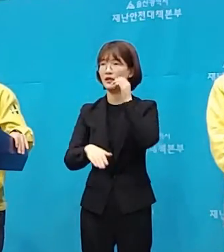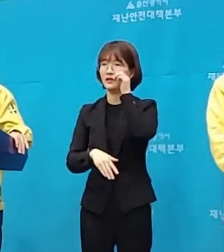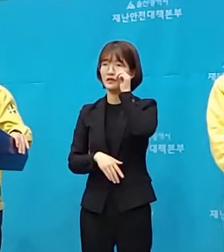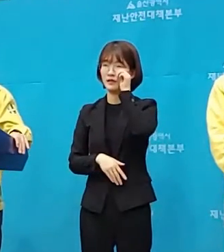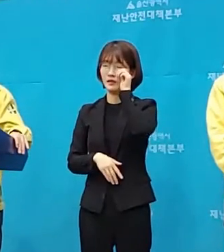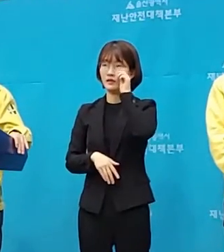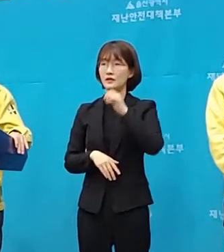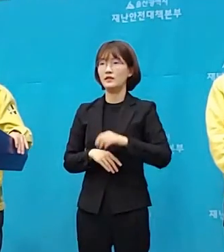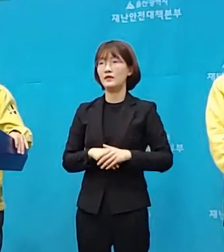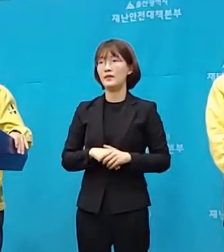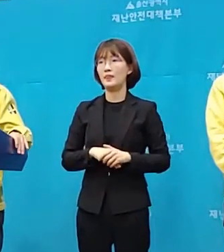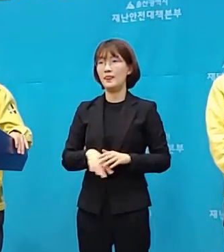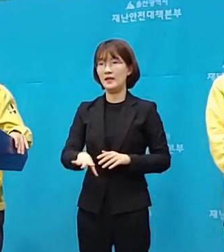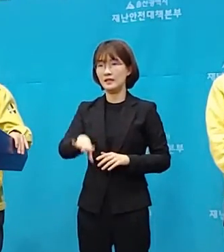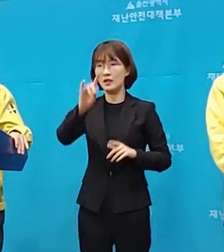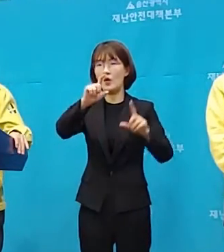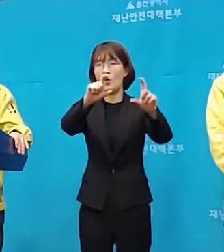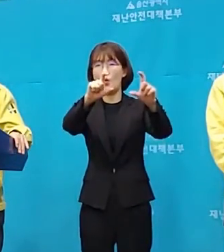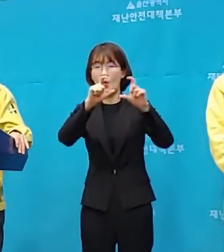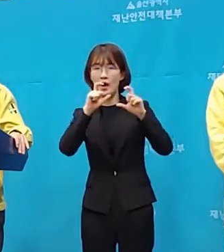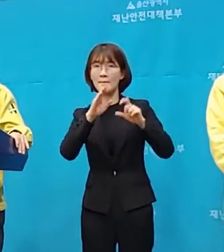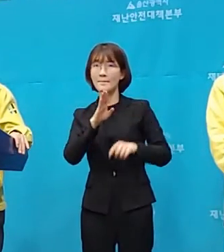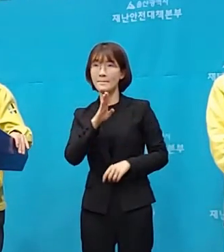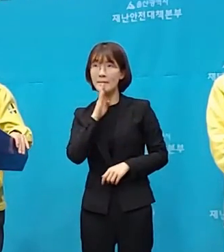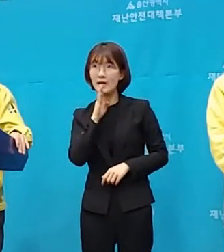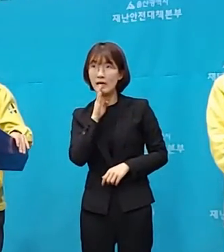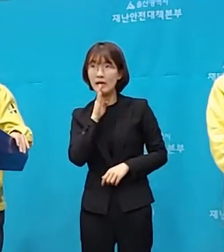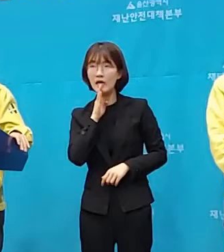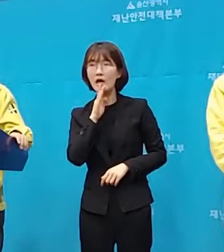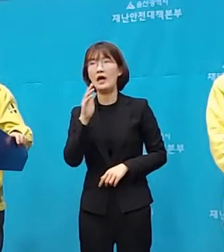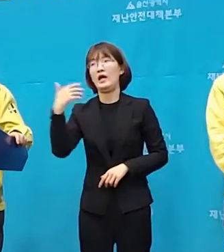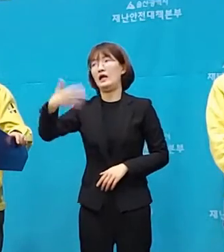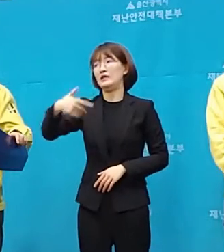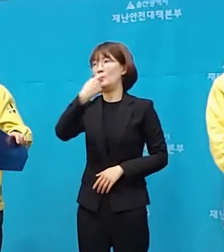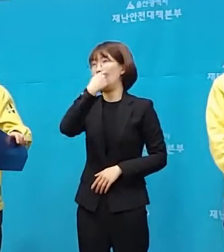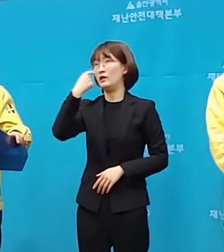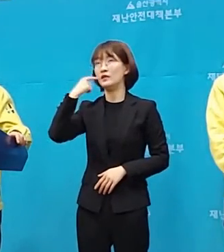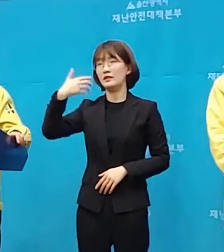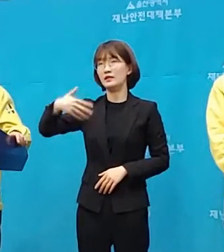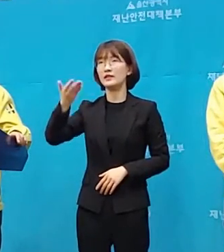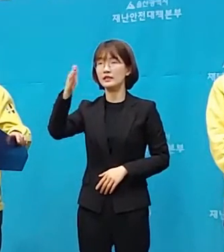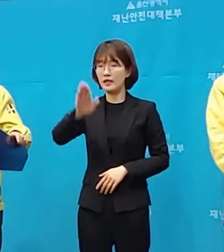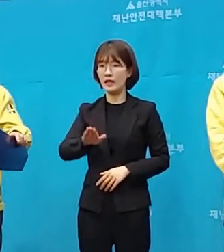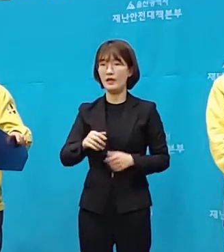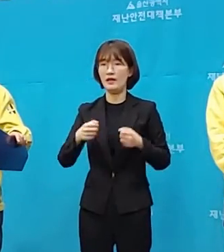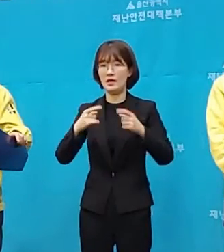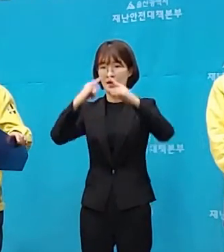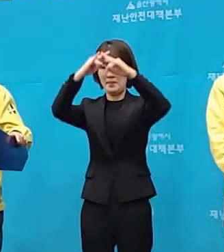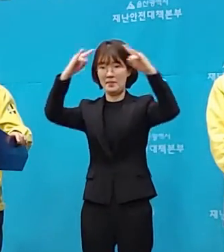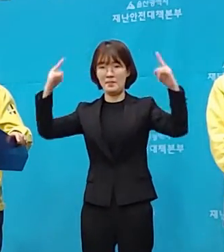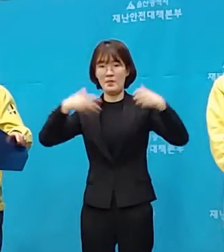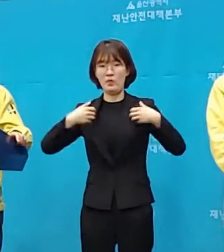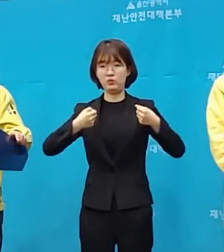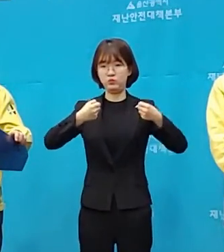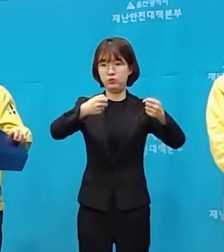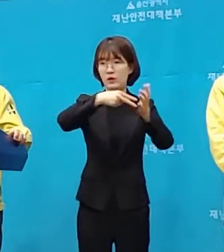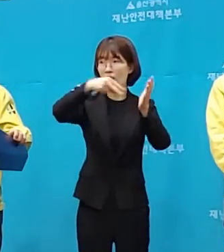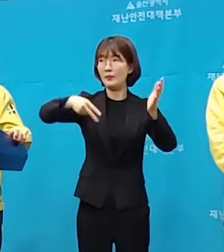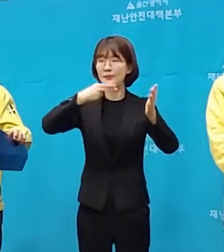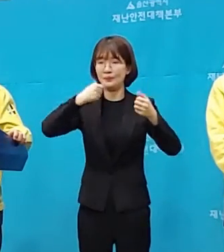이제 첫 확진자인지는 지금 제가 파악을 못하는데 아마 드라이브 스루를 이용을